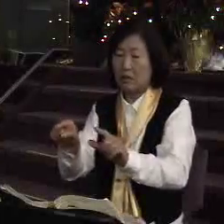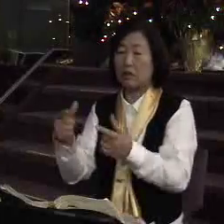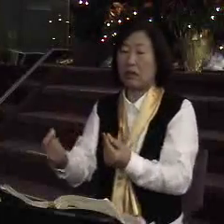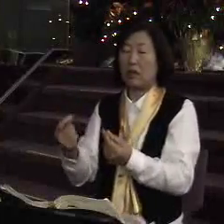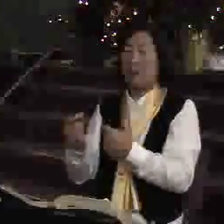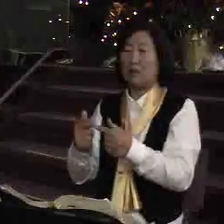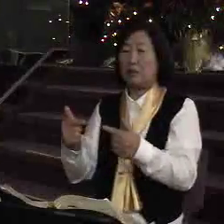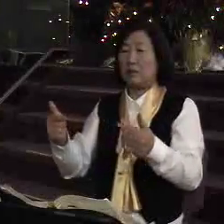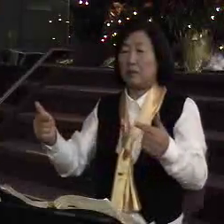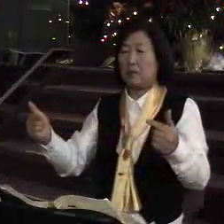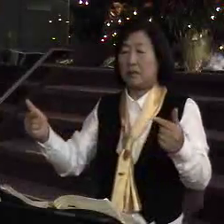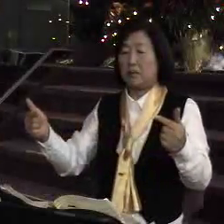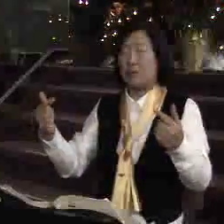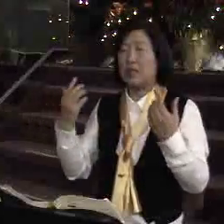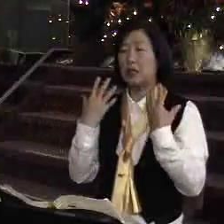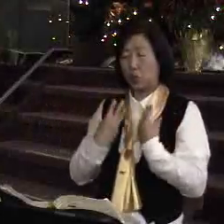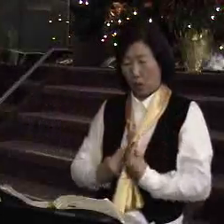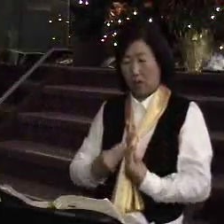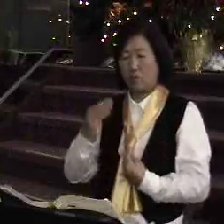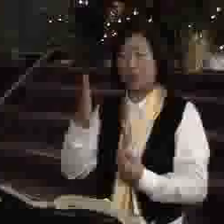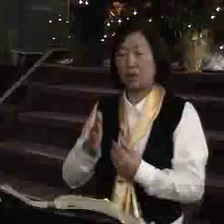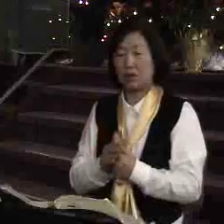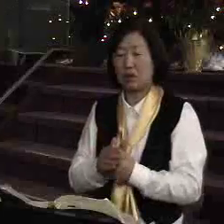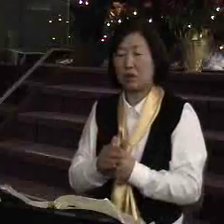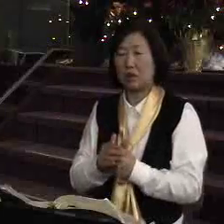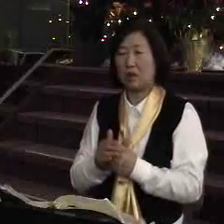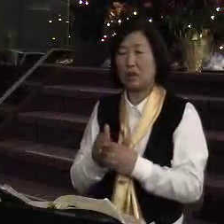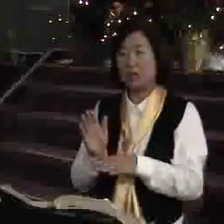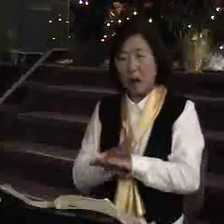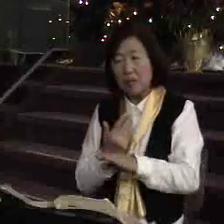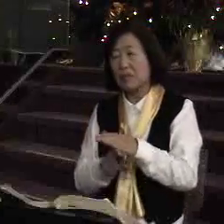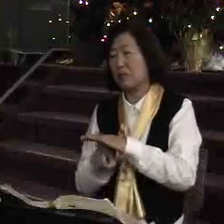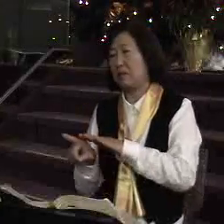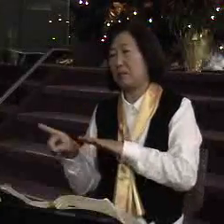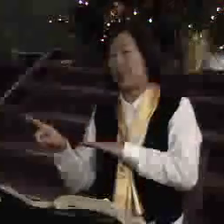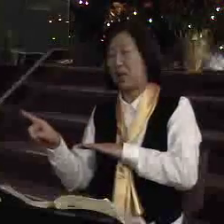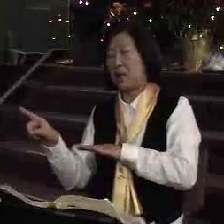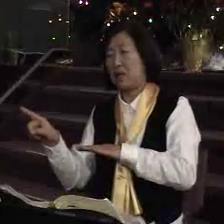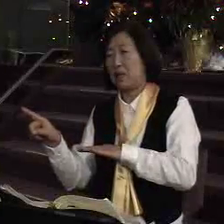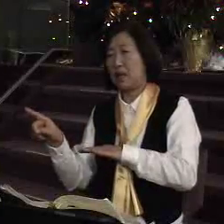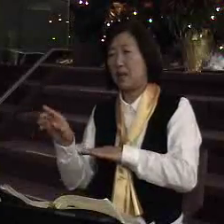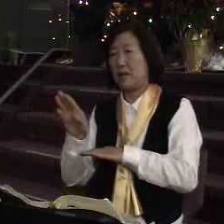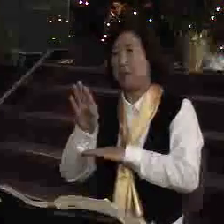그렇게 빗나갔던 것입니다. 여러분, 중요한 게 하나님의 박수입니다.